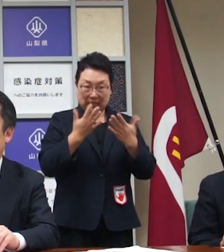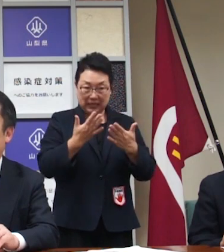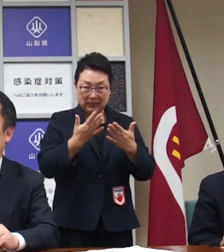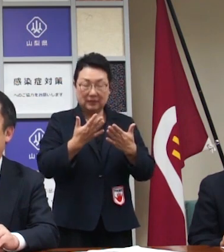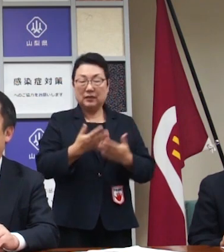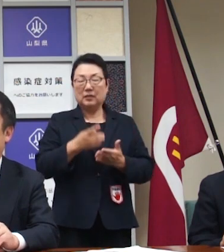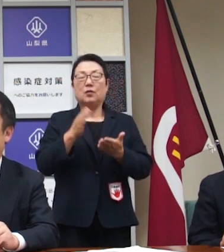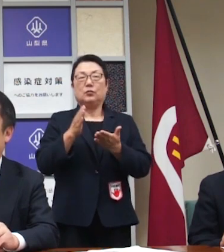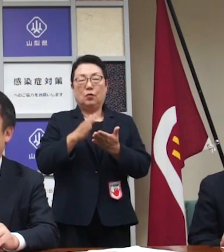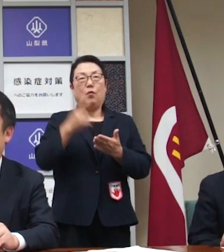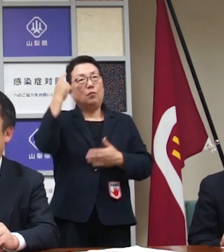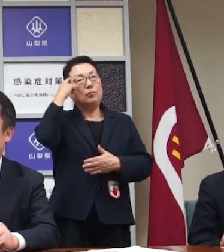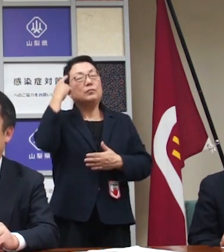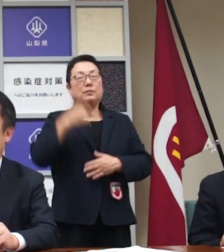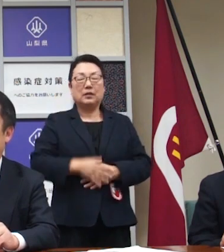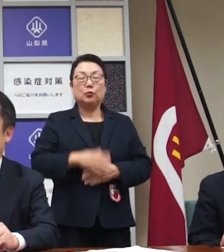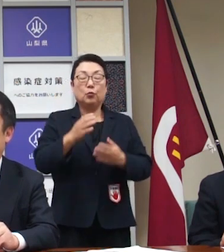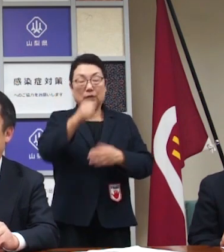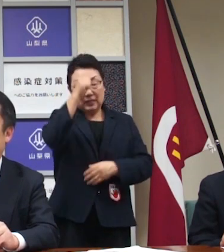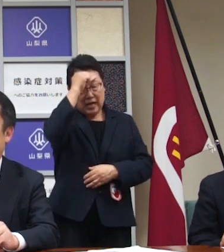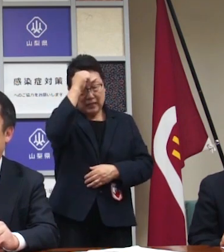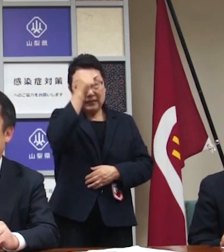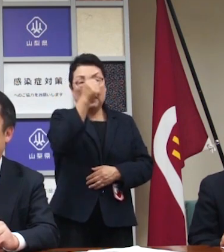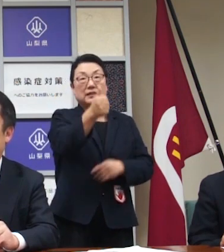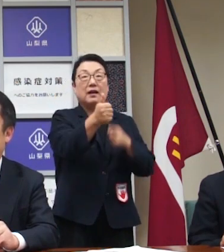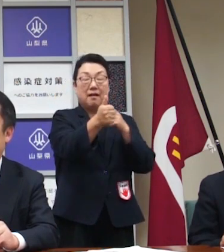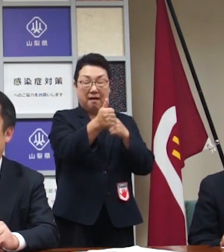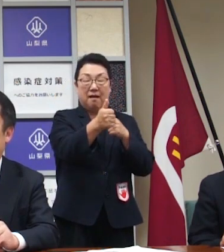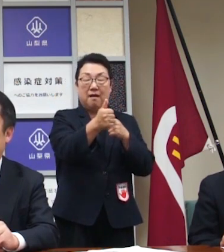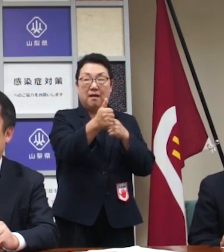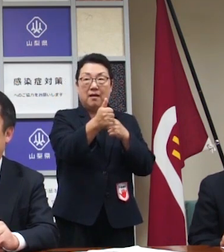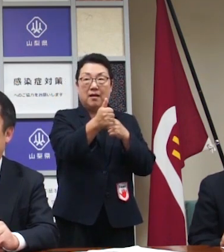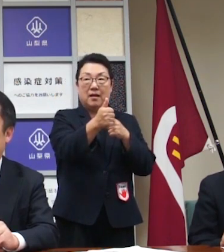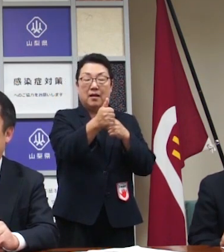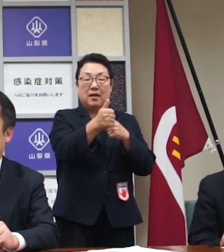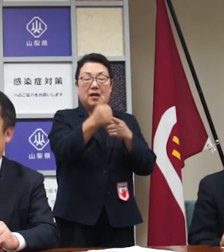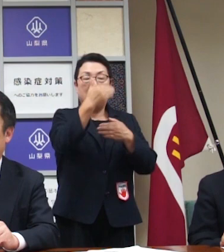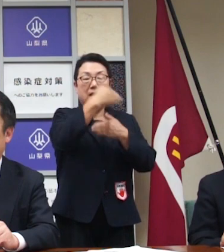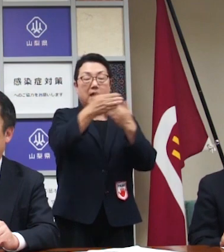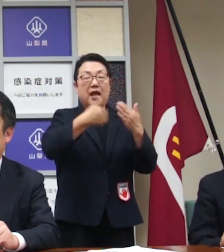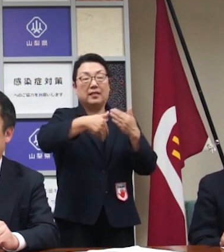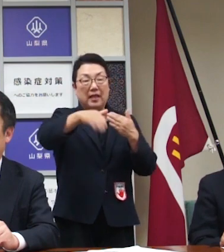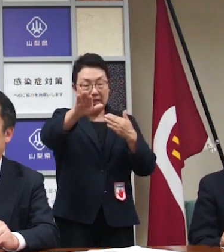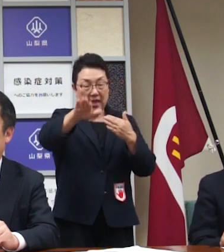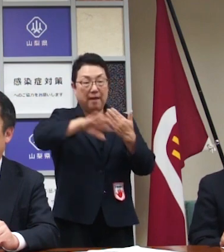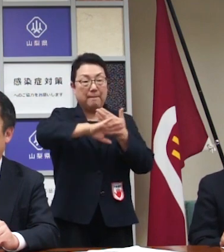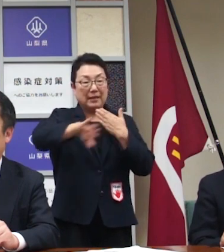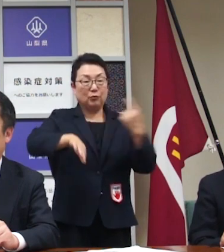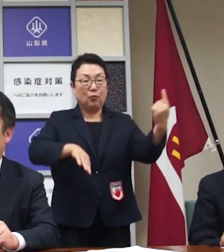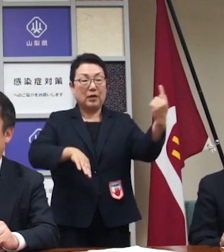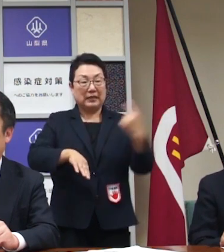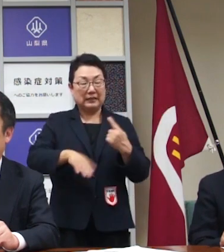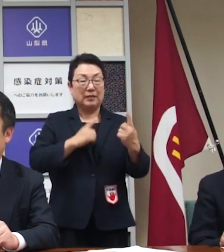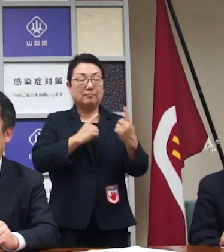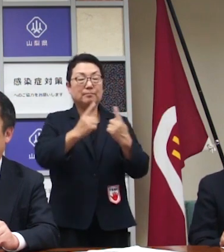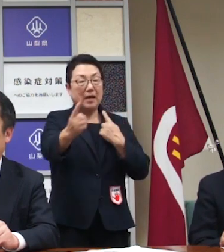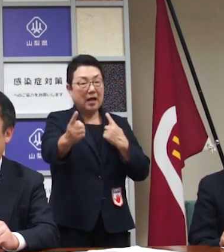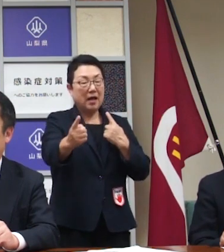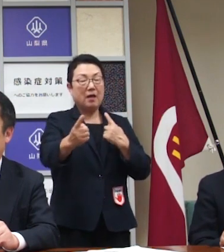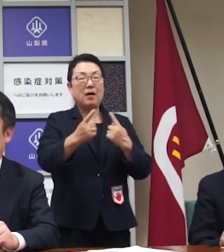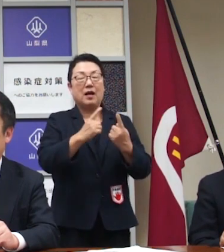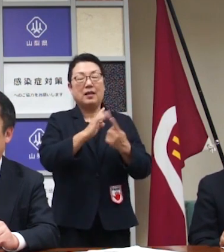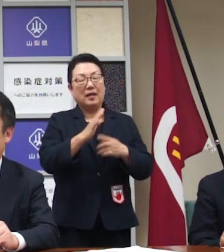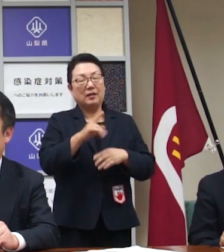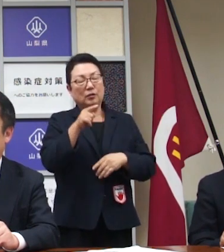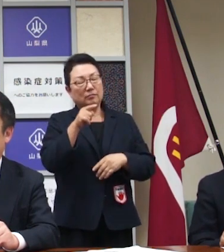判断をしています。 その患者さんが、退出された後別の患者さんが通ったりということはなかった。 いや、